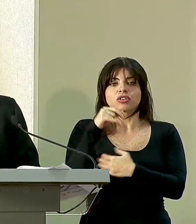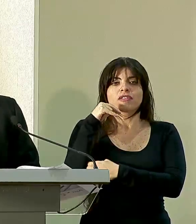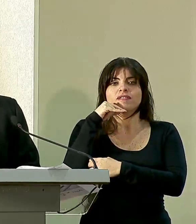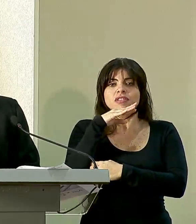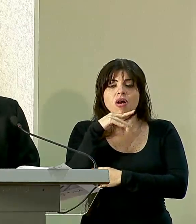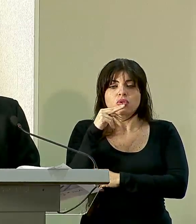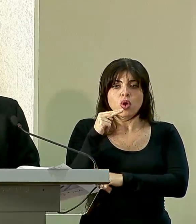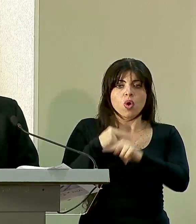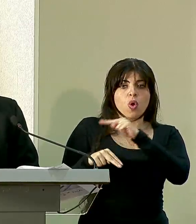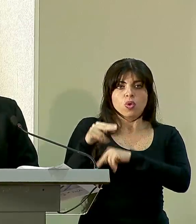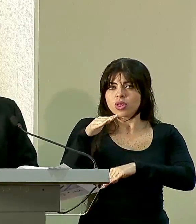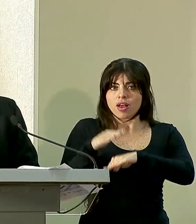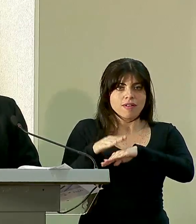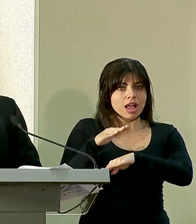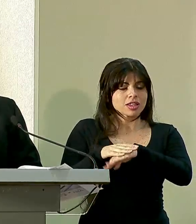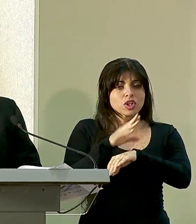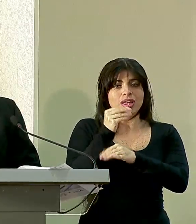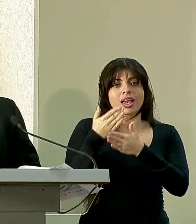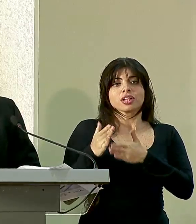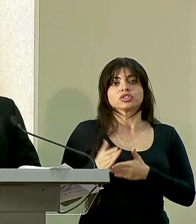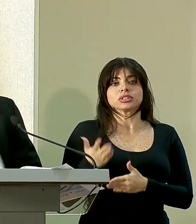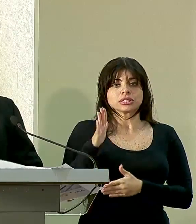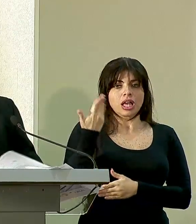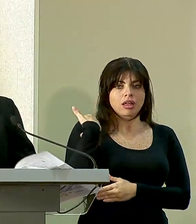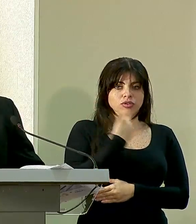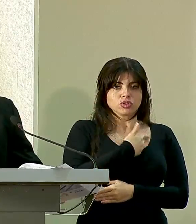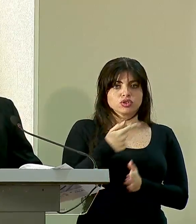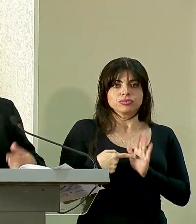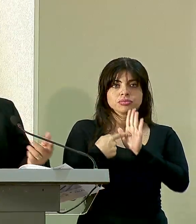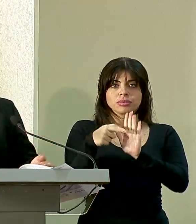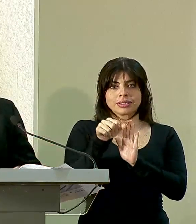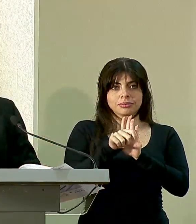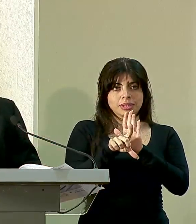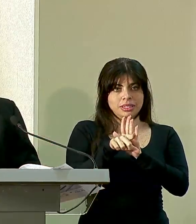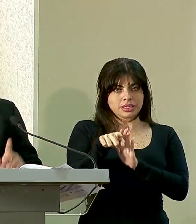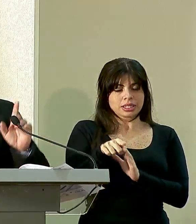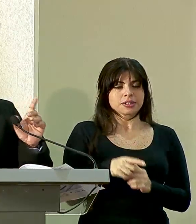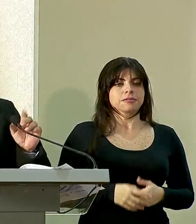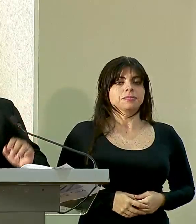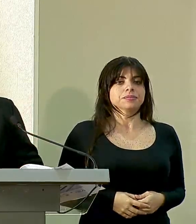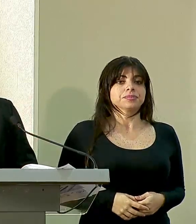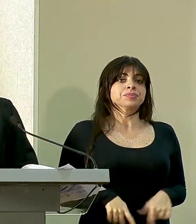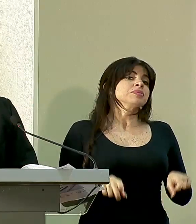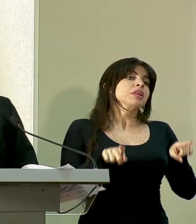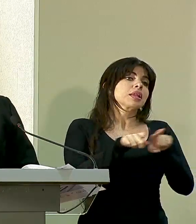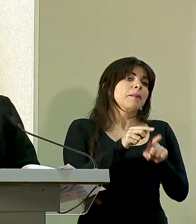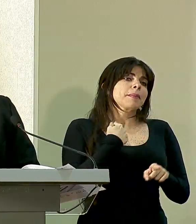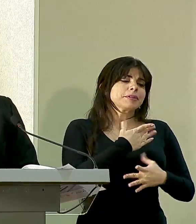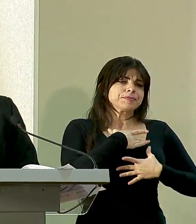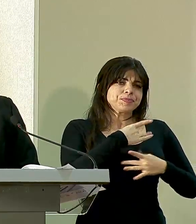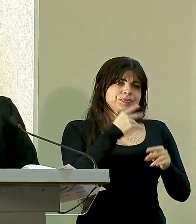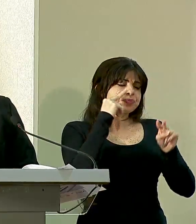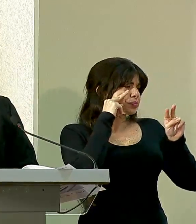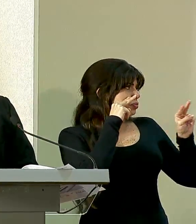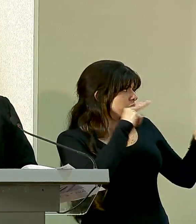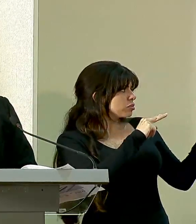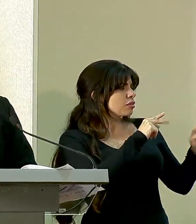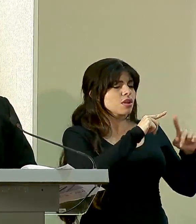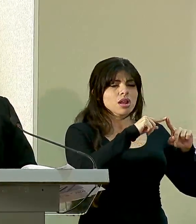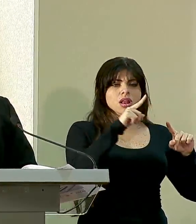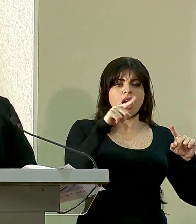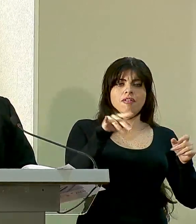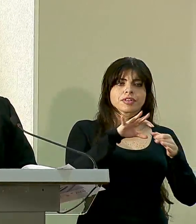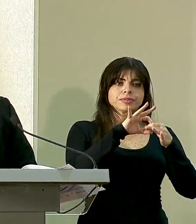de contrabando y de exoneraciones que hemos presentado en la Asamblea Legislativa. También nos interesa ver un poco el